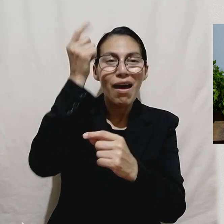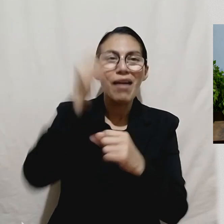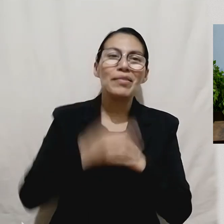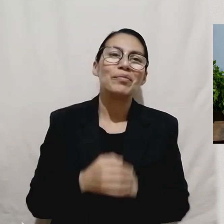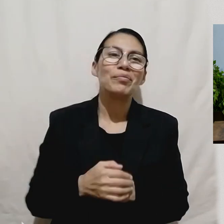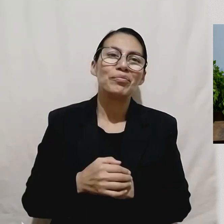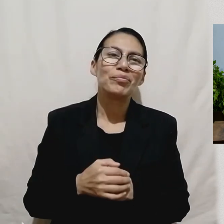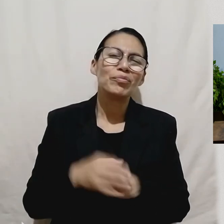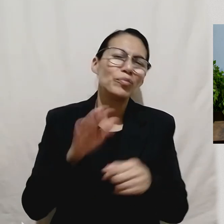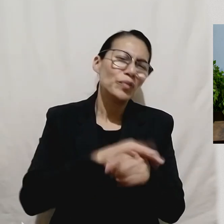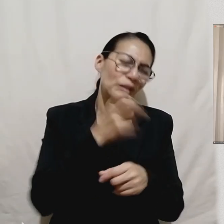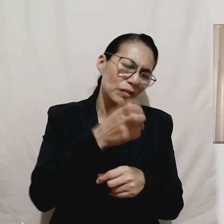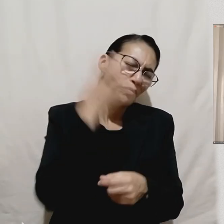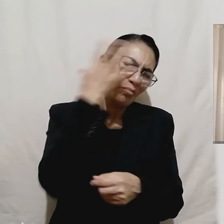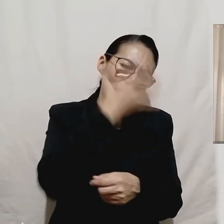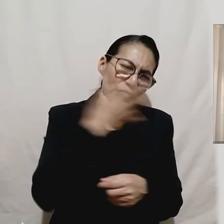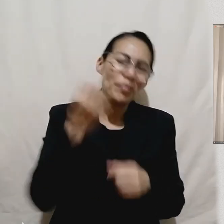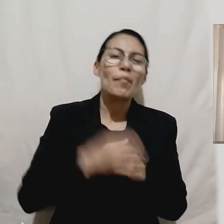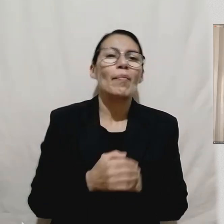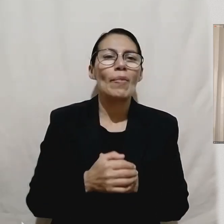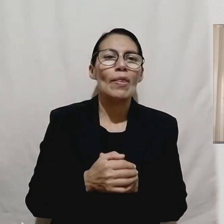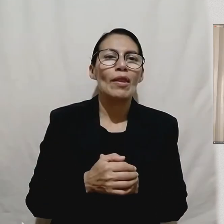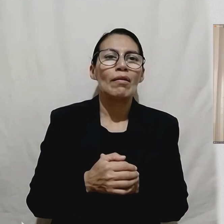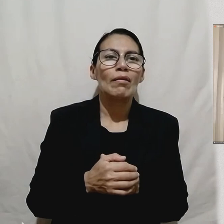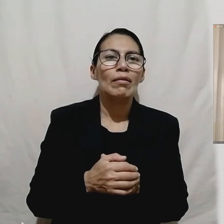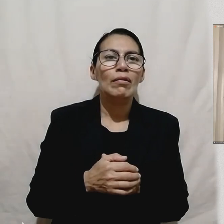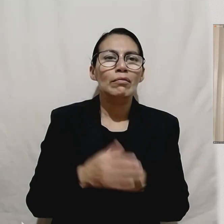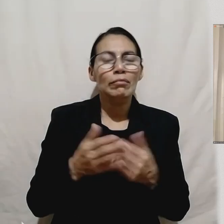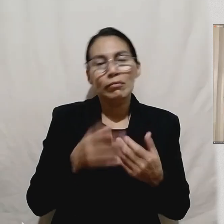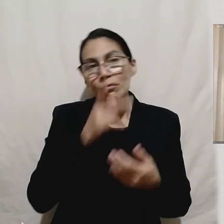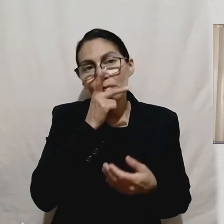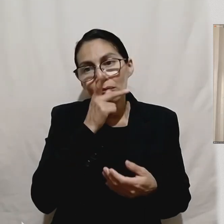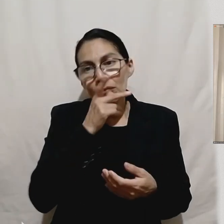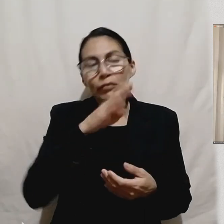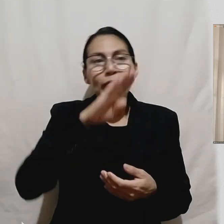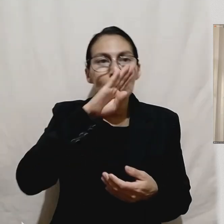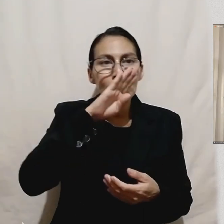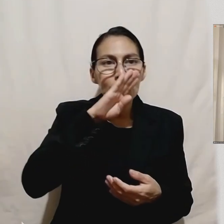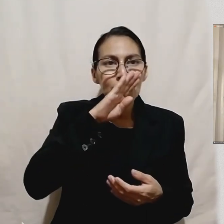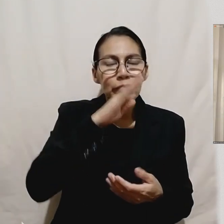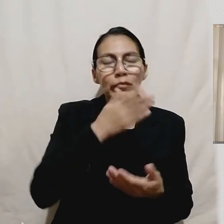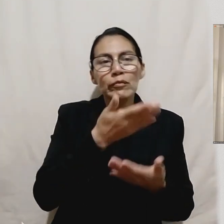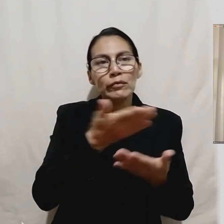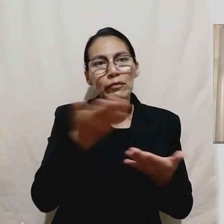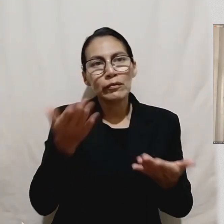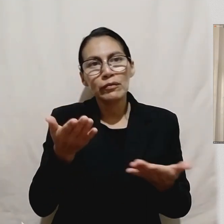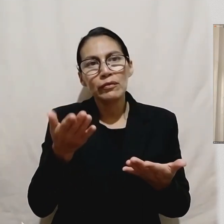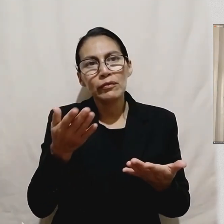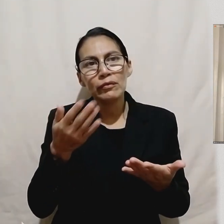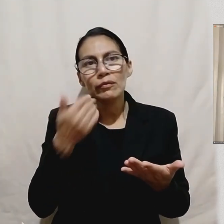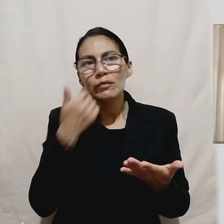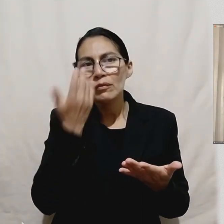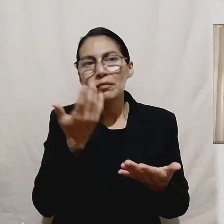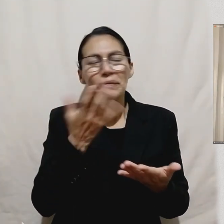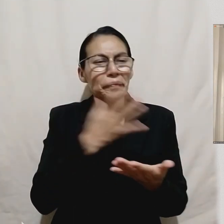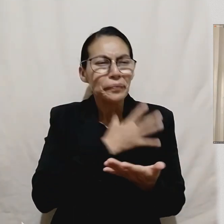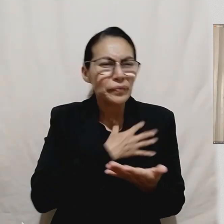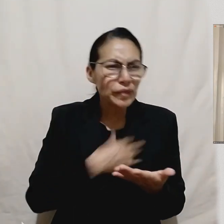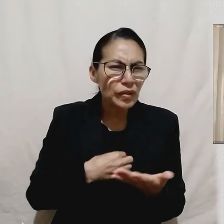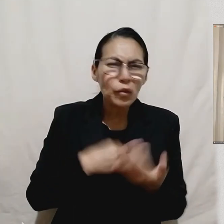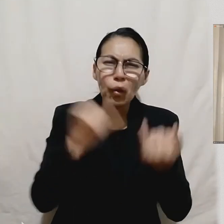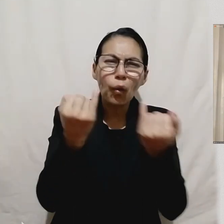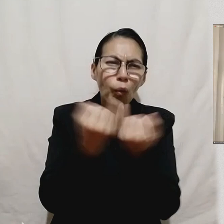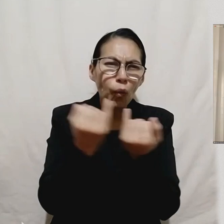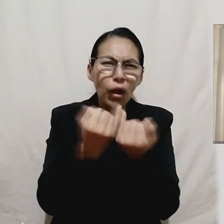qué maravilloso yo creo que todos como padres Hablando ahora de los padres tenemos ese ideal